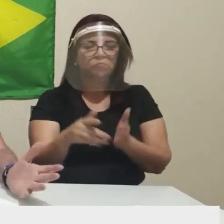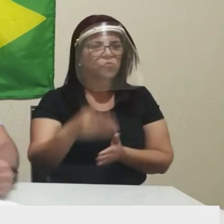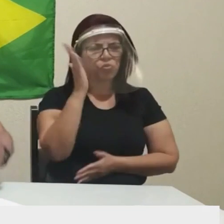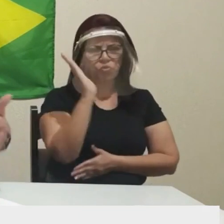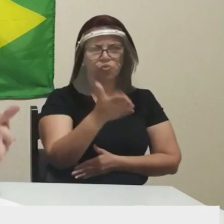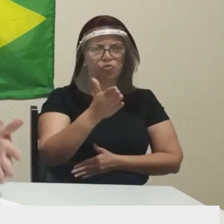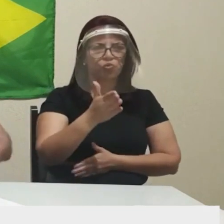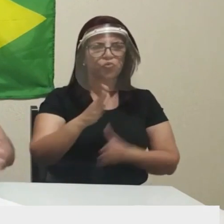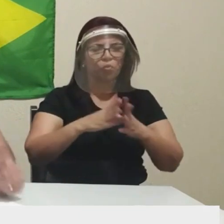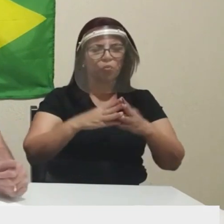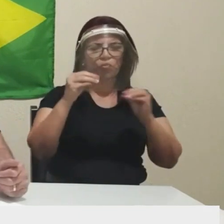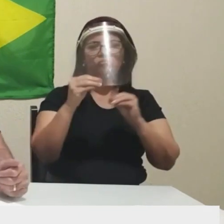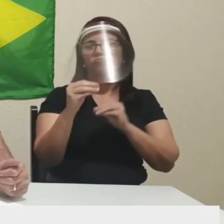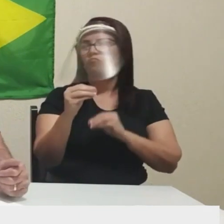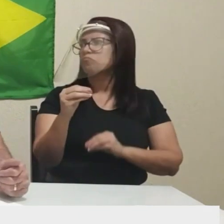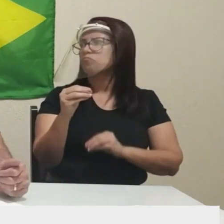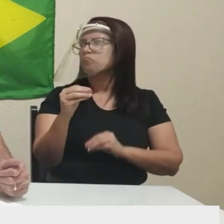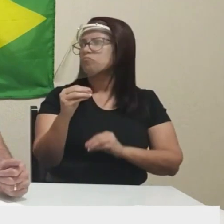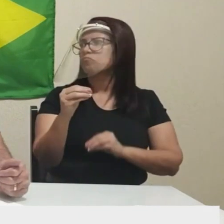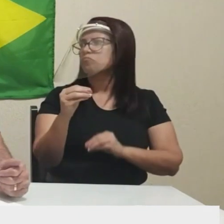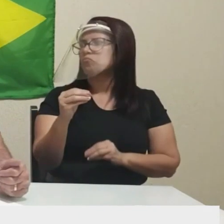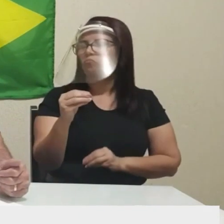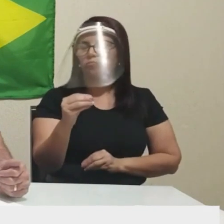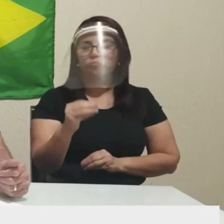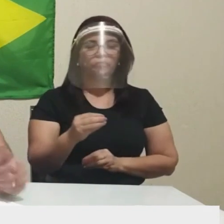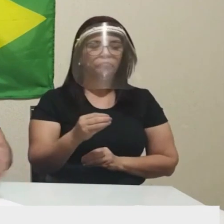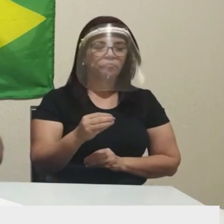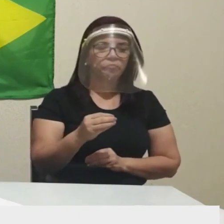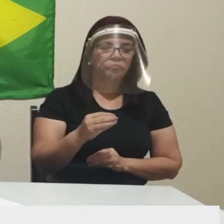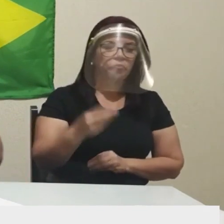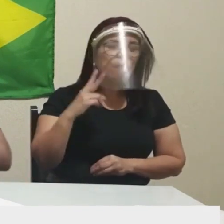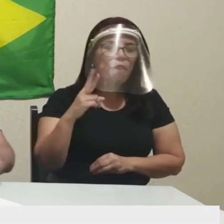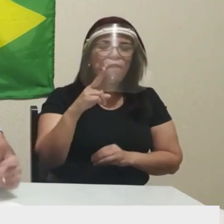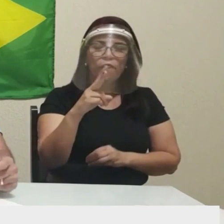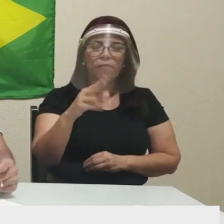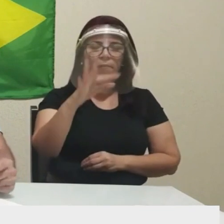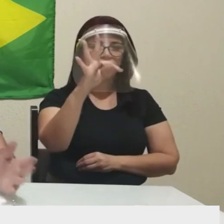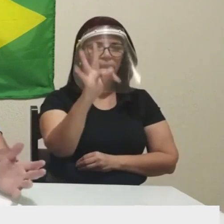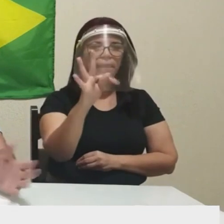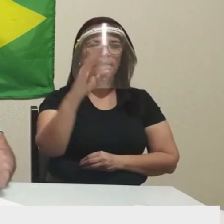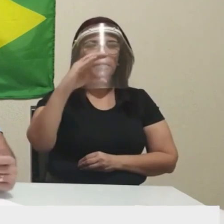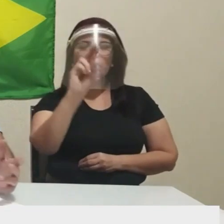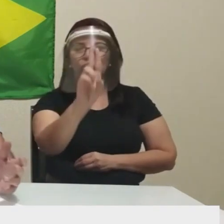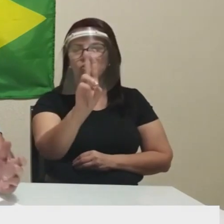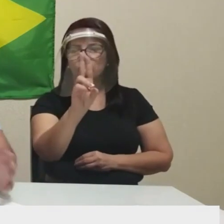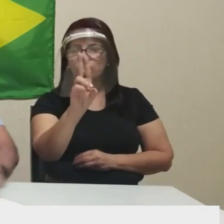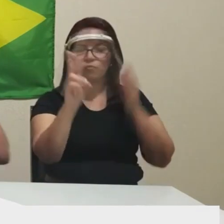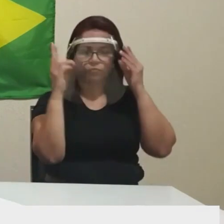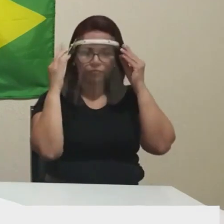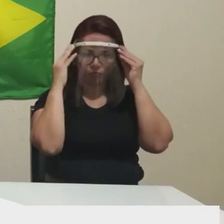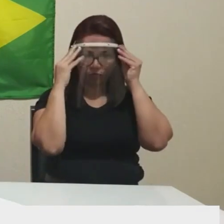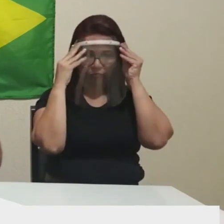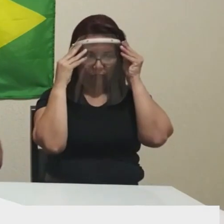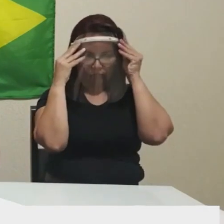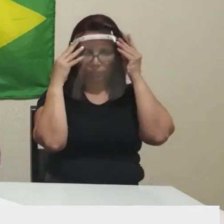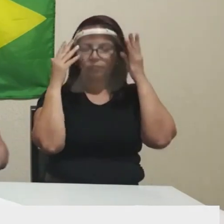que ter papel. Fizemos uma consulta ao TCU, dado a pressa com que fizemos isso. Alguns criticaram o Lobo Guará. Só